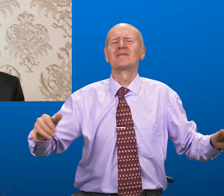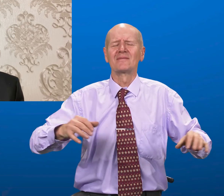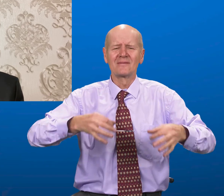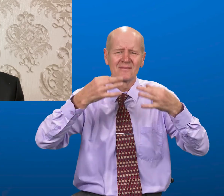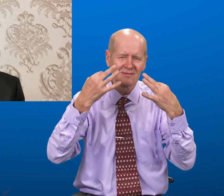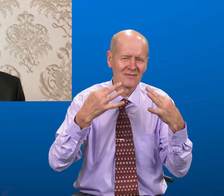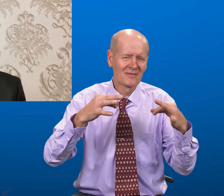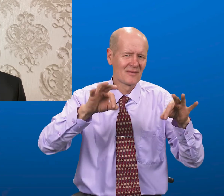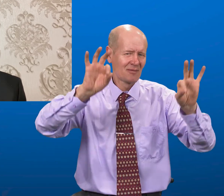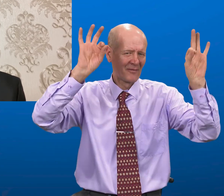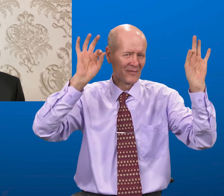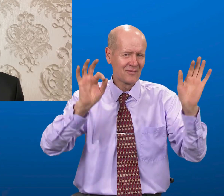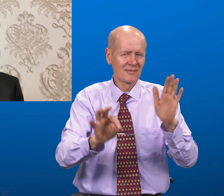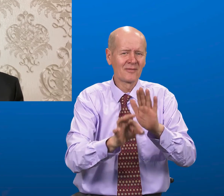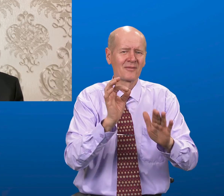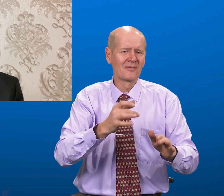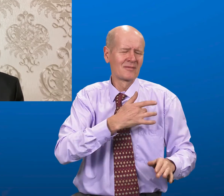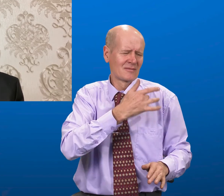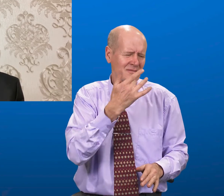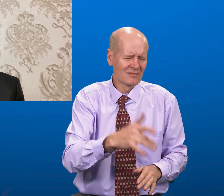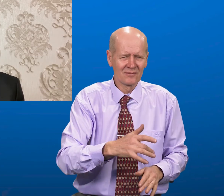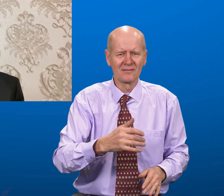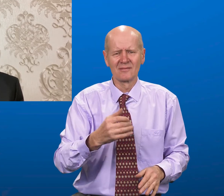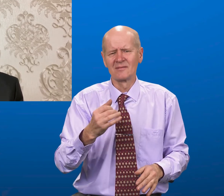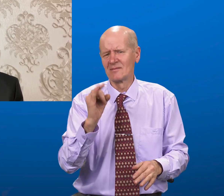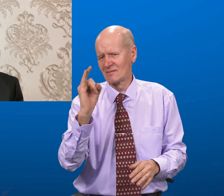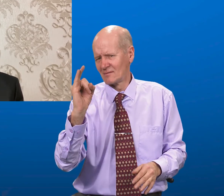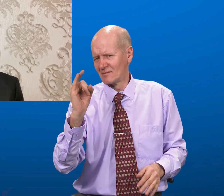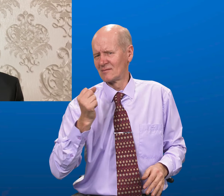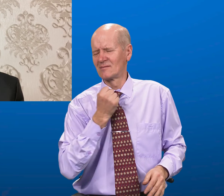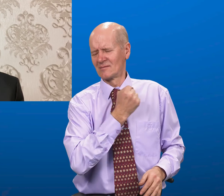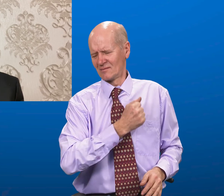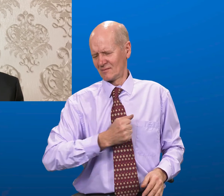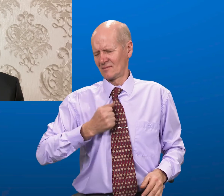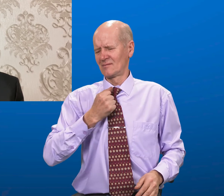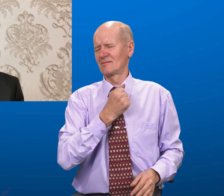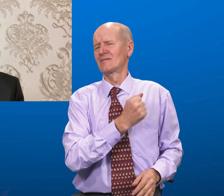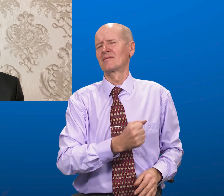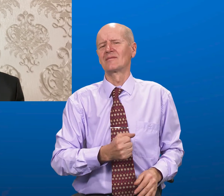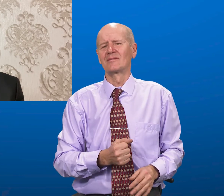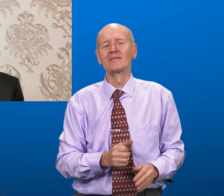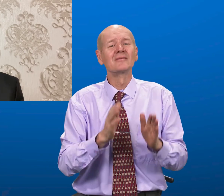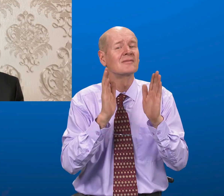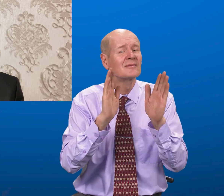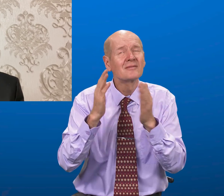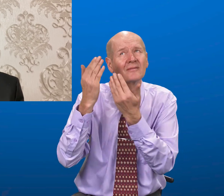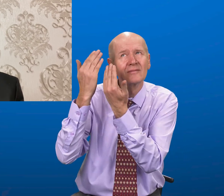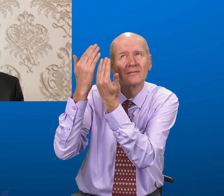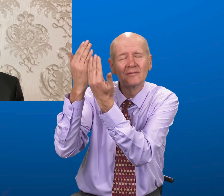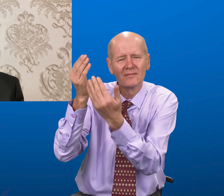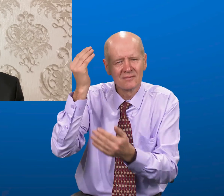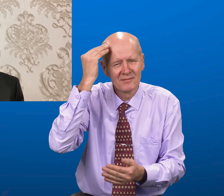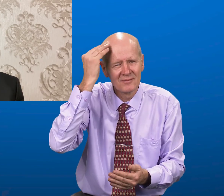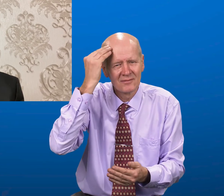любвеобильными, свободными от ожесточения и гнева. Господи,